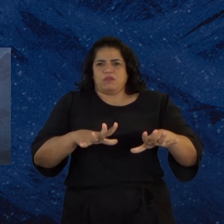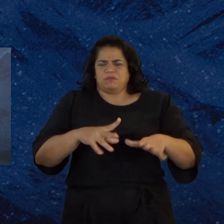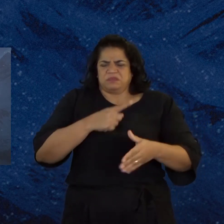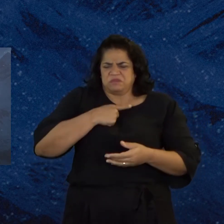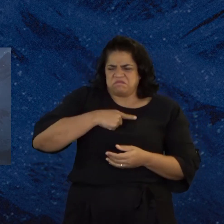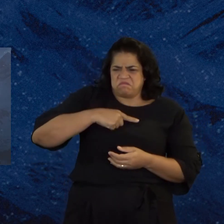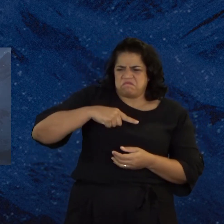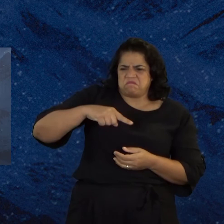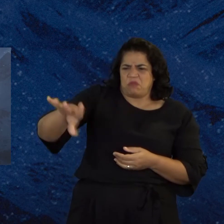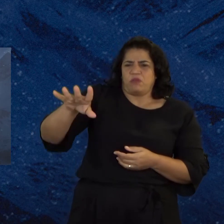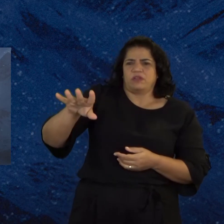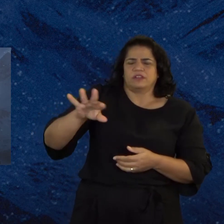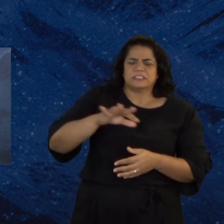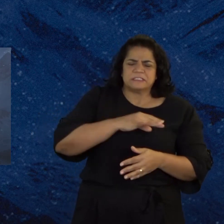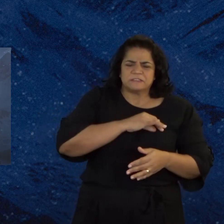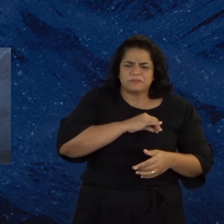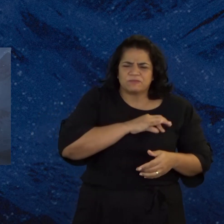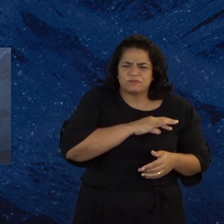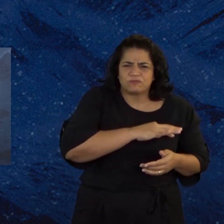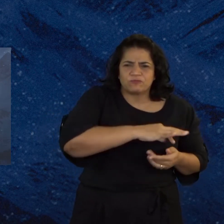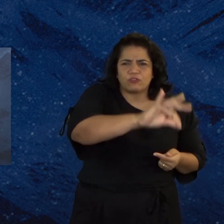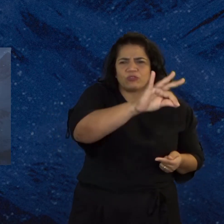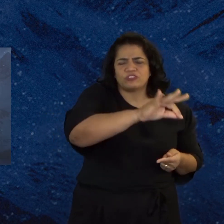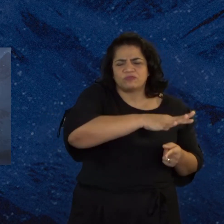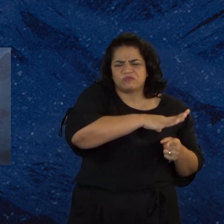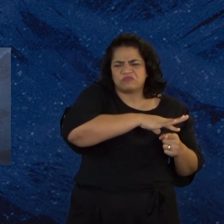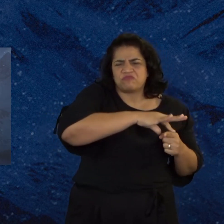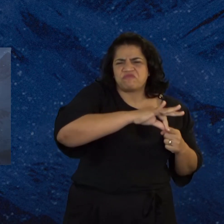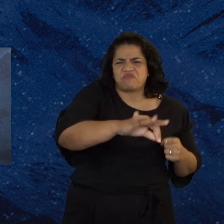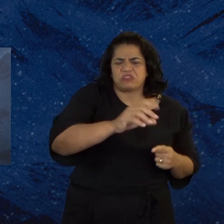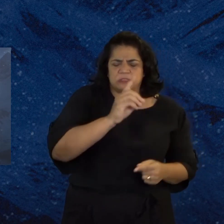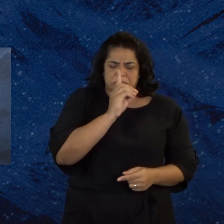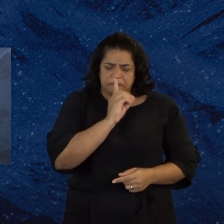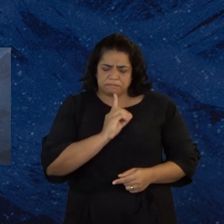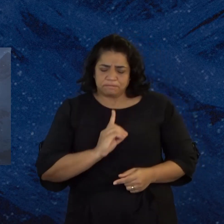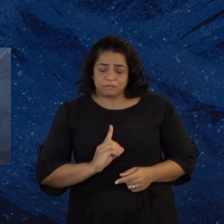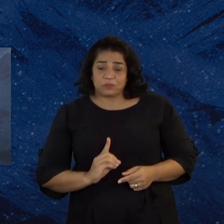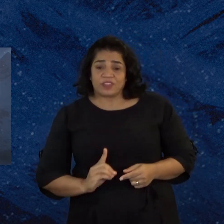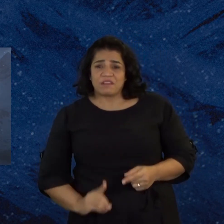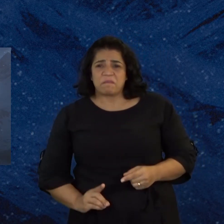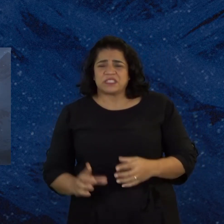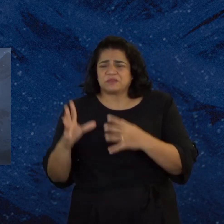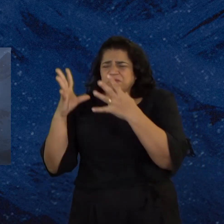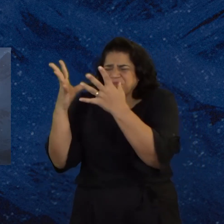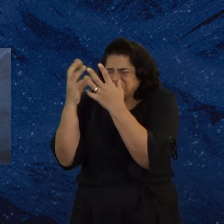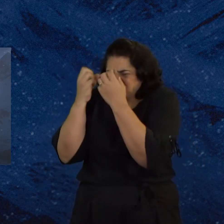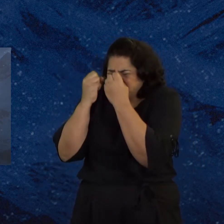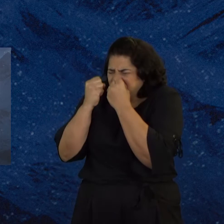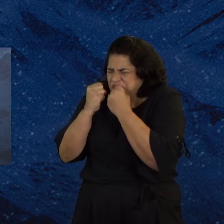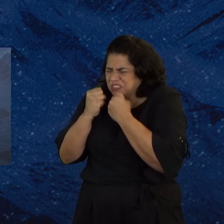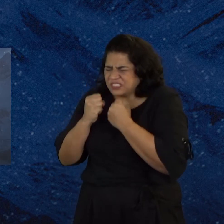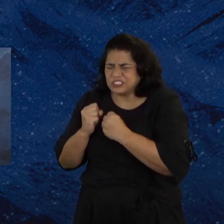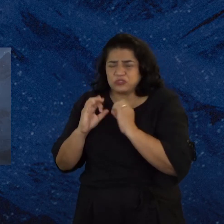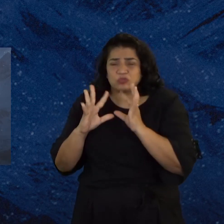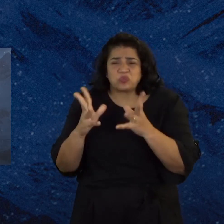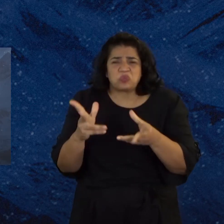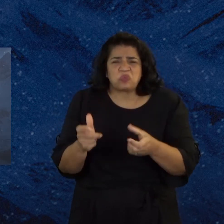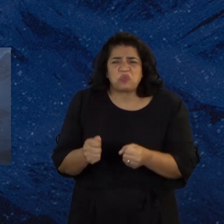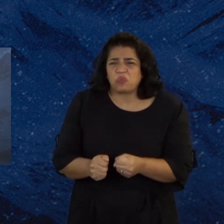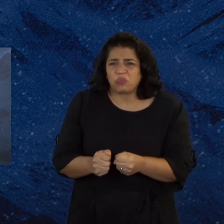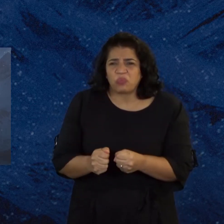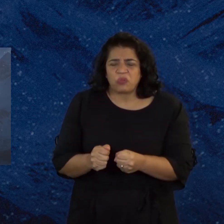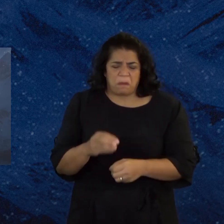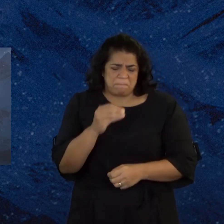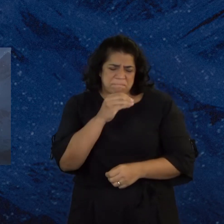temores, expulsando a ansiedade, expulsando a depressão, expulsando todas as coisas negativas, toda a morte,